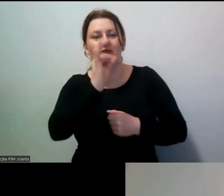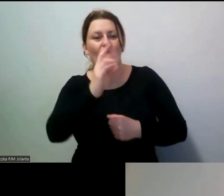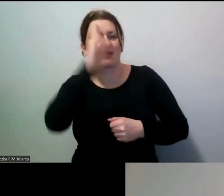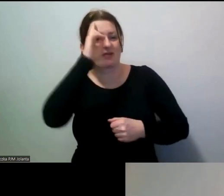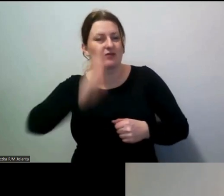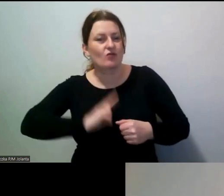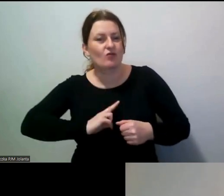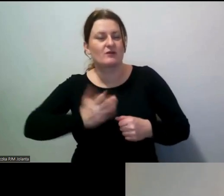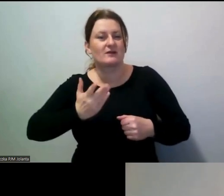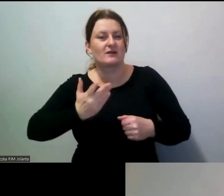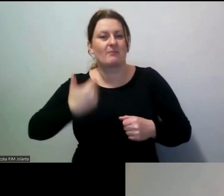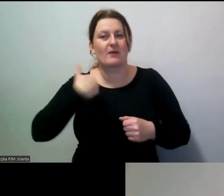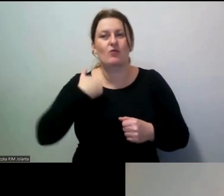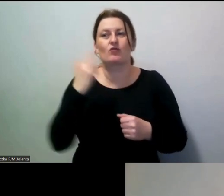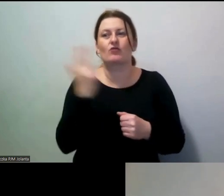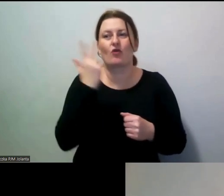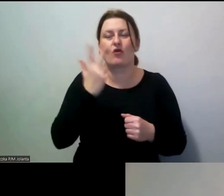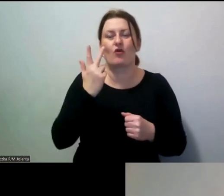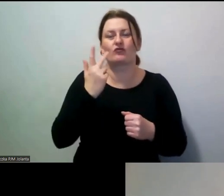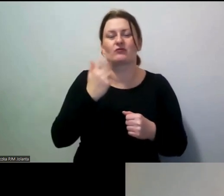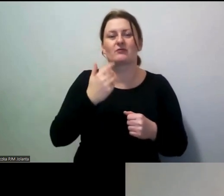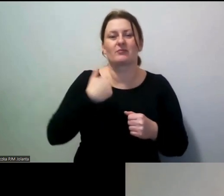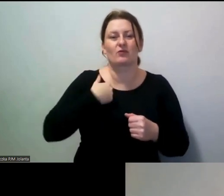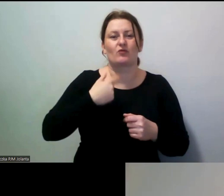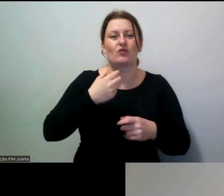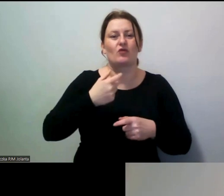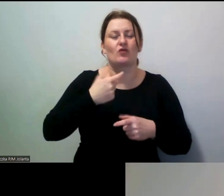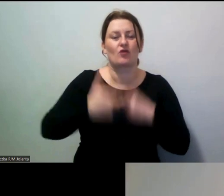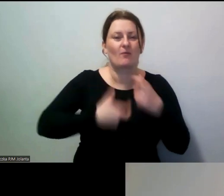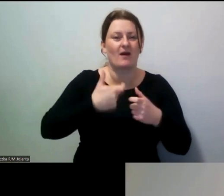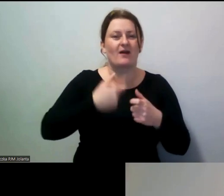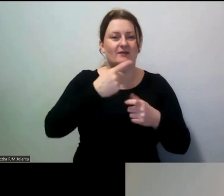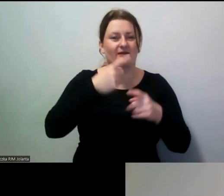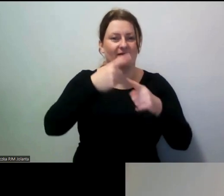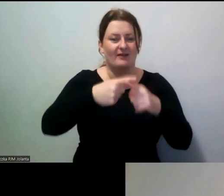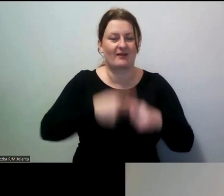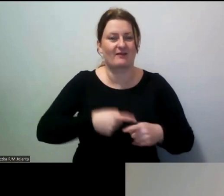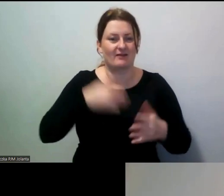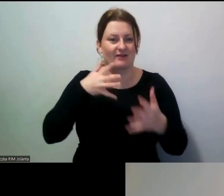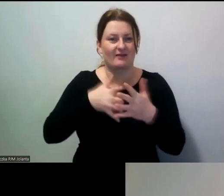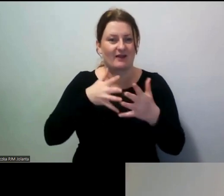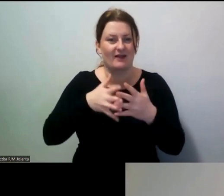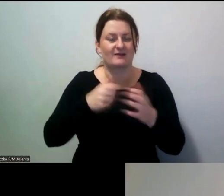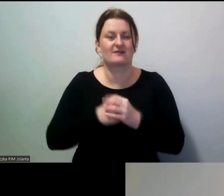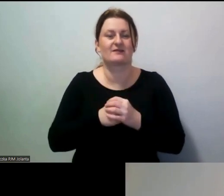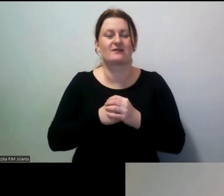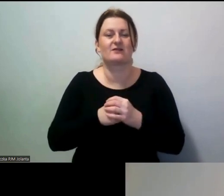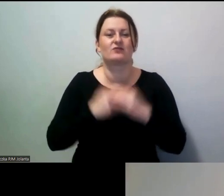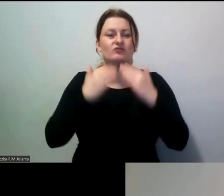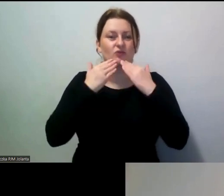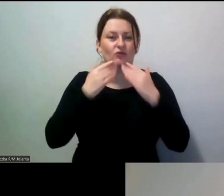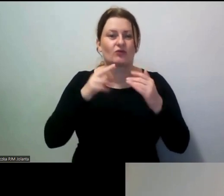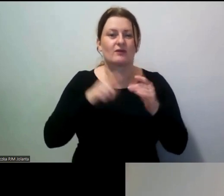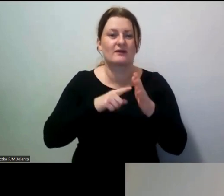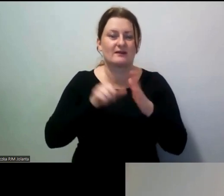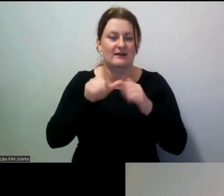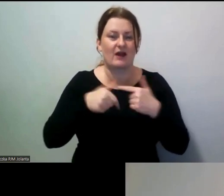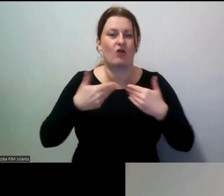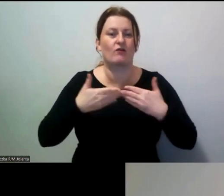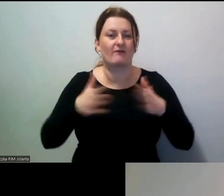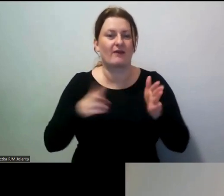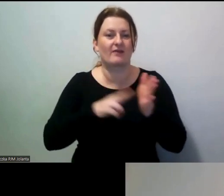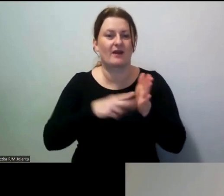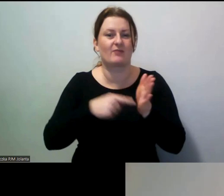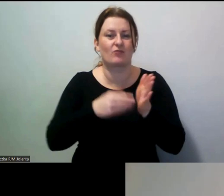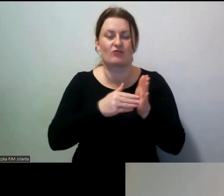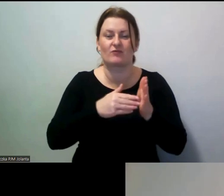gdzieś pojawiał się ktoś i prowadził normalizację tego narzędzia, to ogromne dziękuję dla otwartości na tę potrzebę, bo wcale